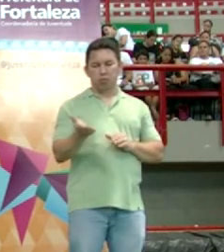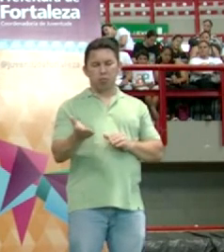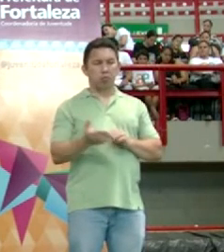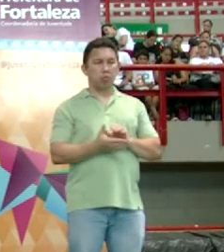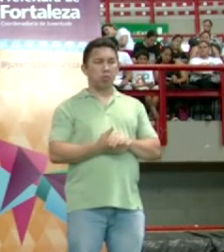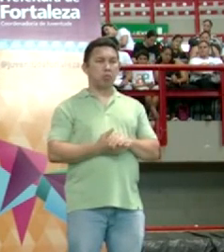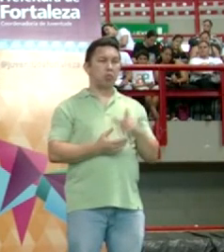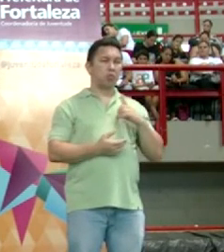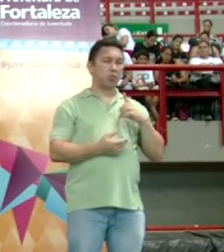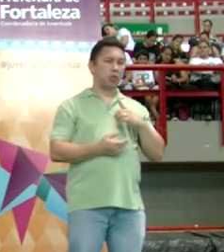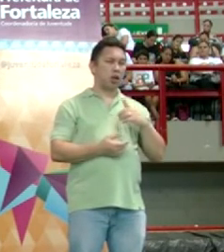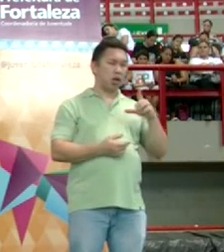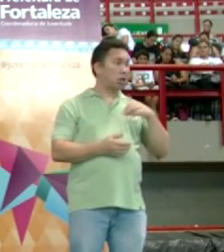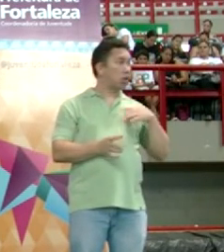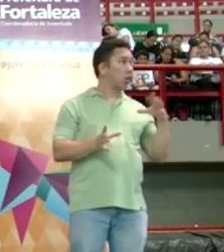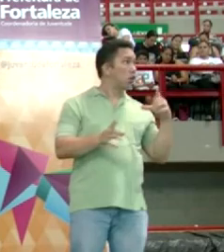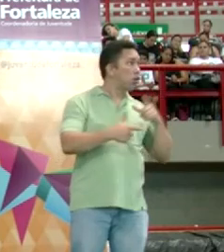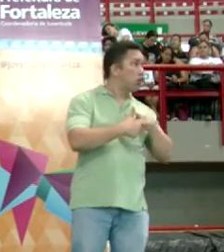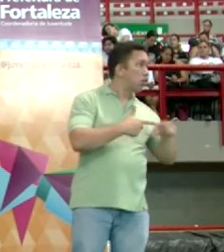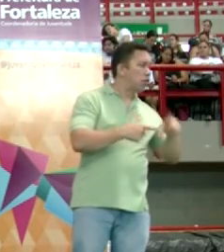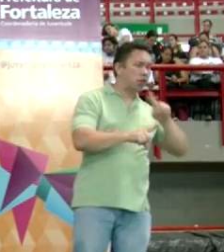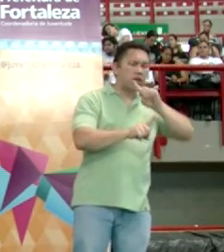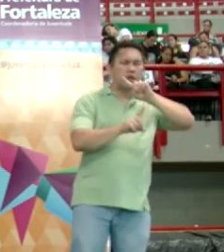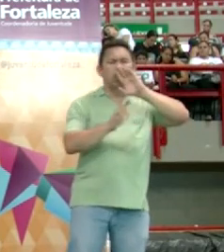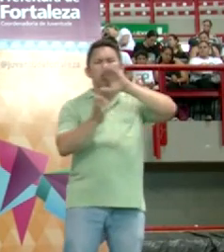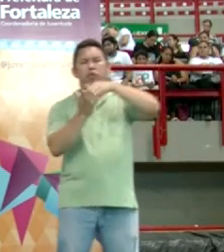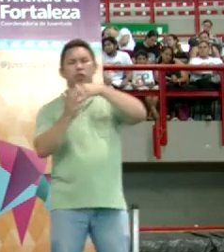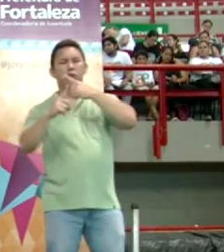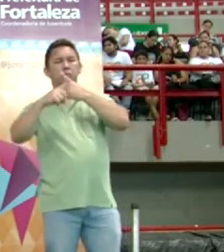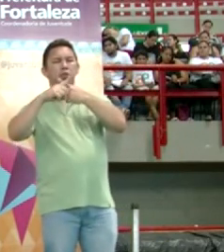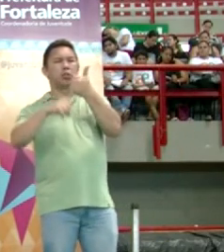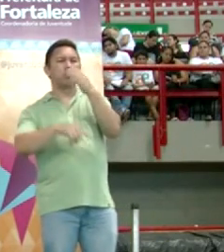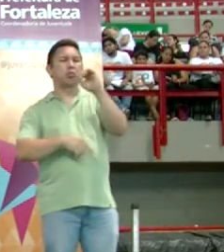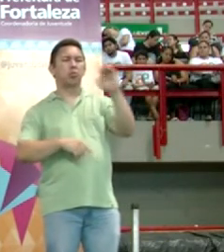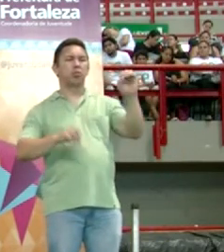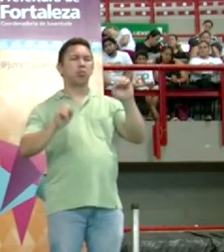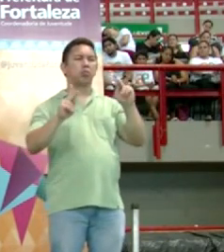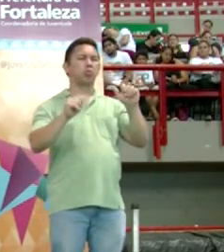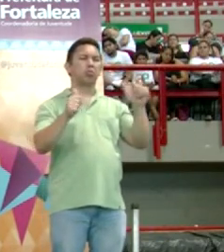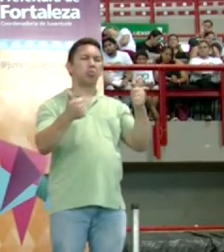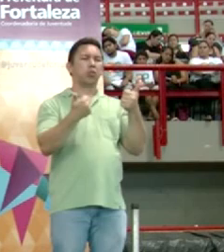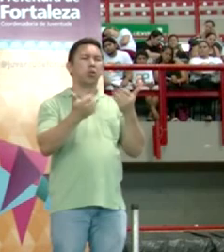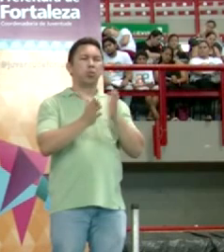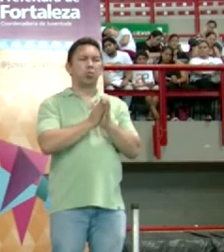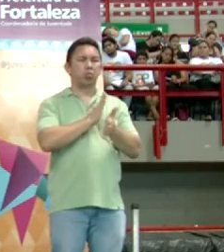0,375. Multiplica por 100, 37,5. Show? Fácil.